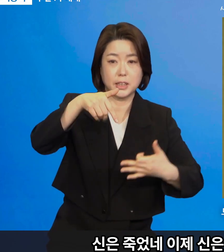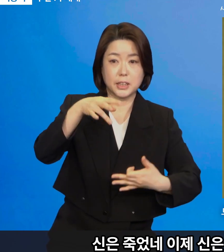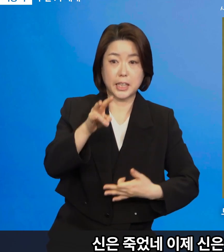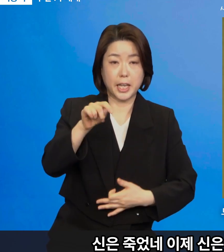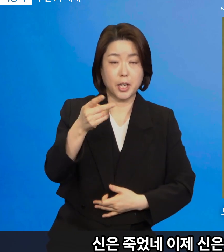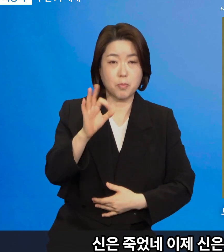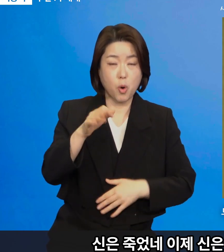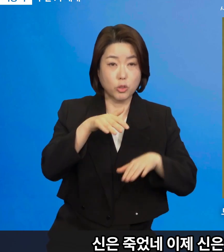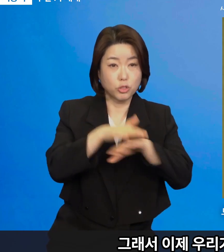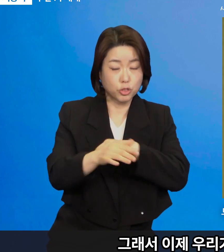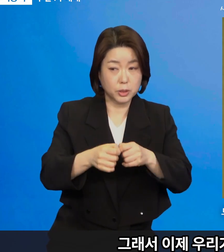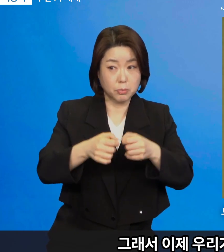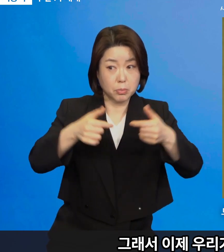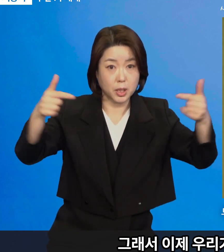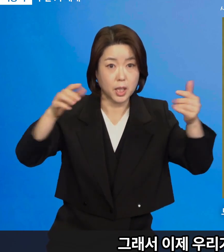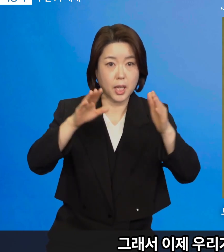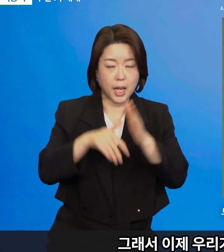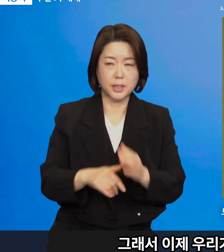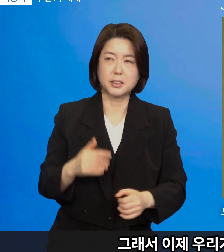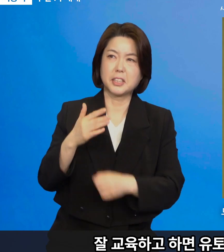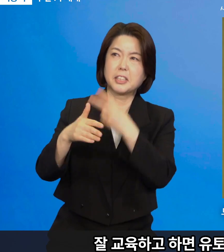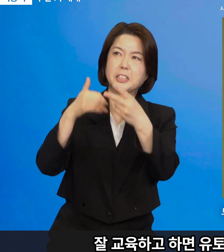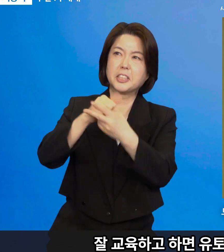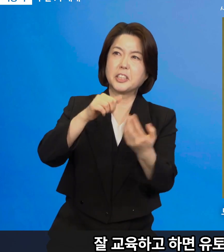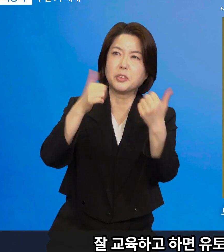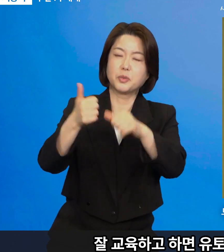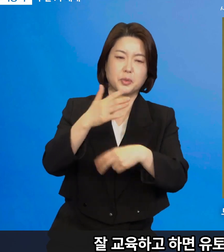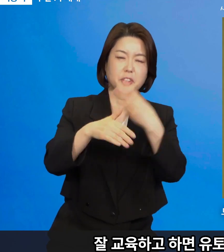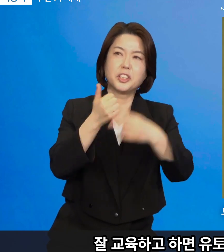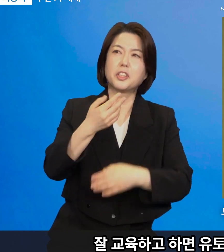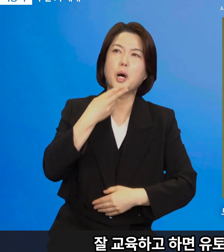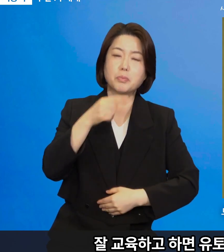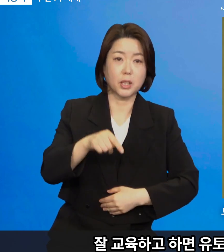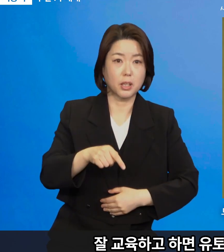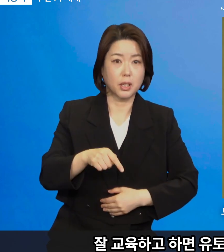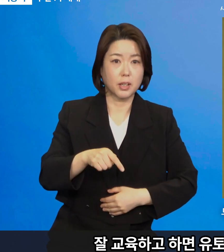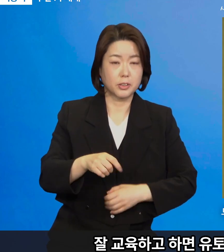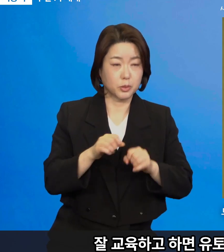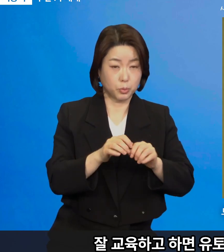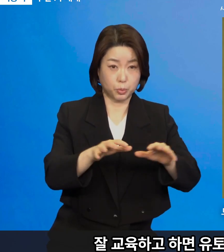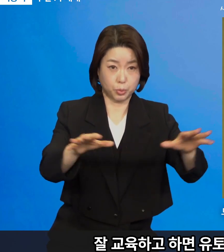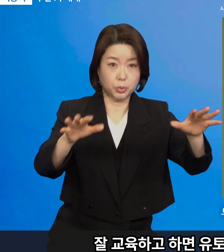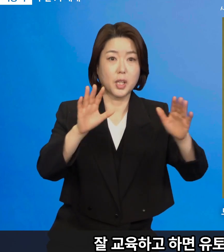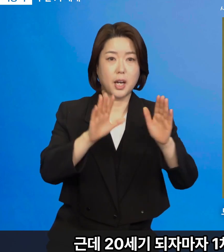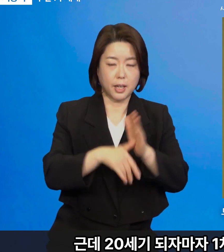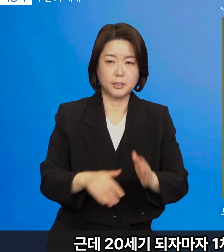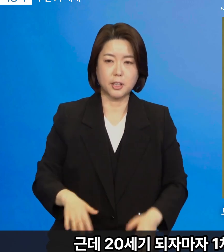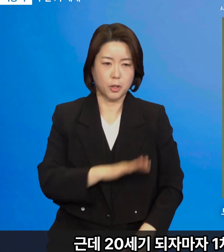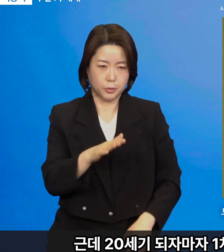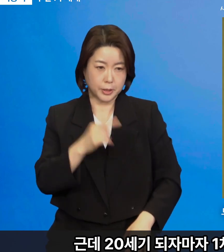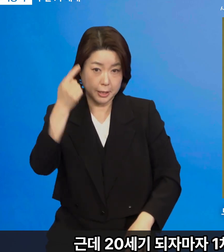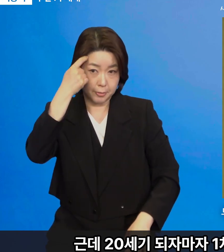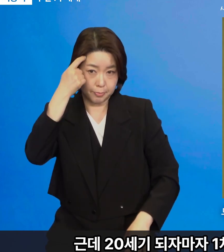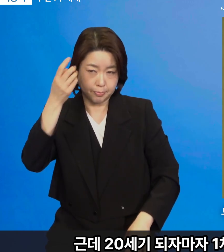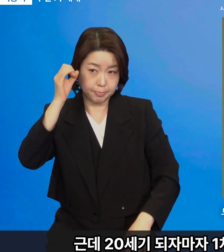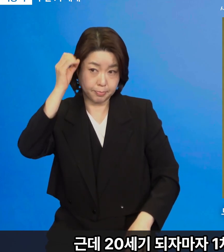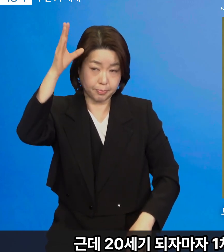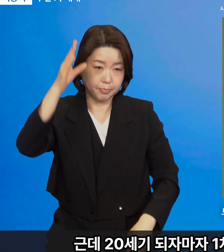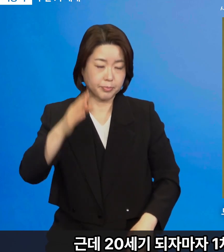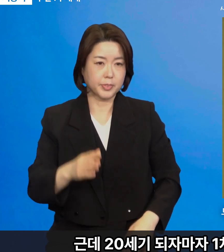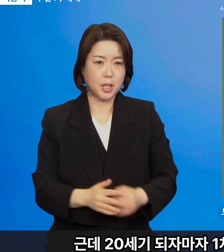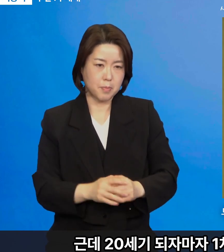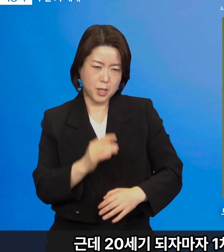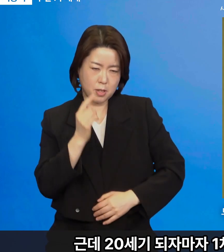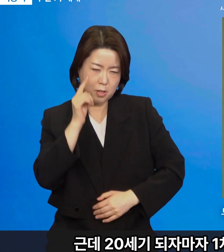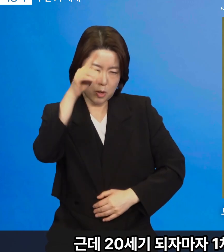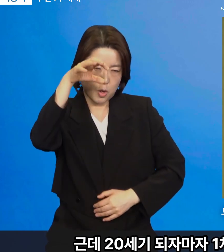없네, 이랬어요. 그래서 이제 우리가 인간의 이성으로 잘 이렇게 교육하고 하면 유토피아를 세울 수가 있다. 근데 20세기 되자마자 1차